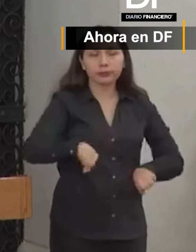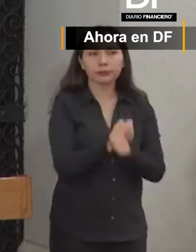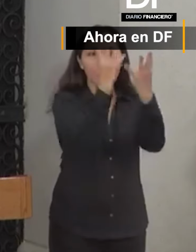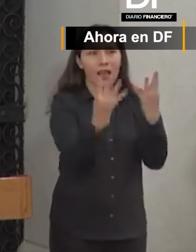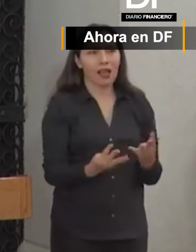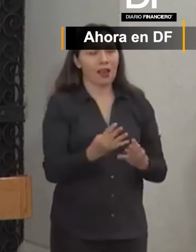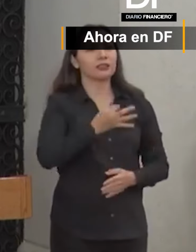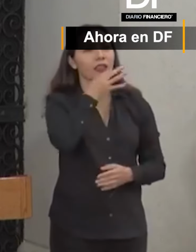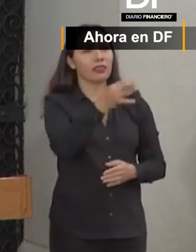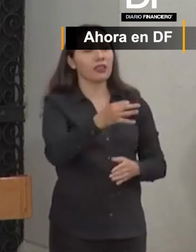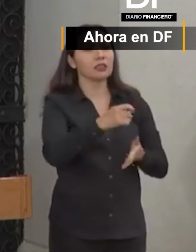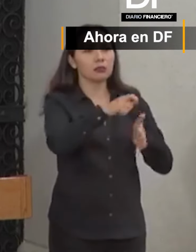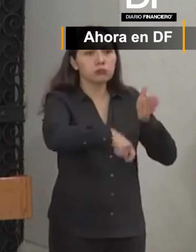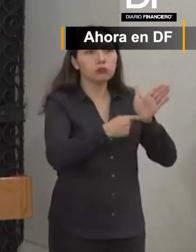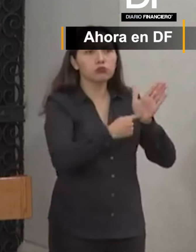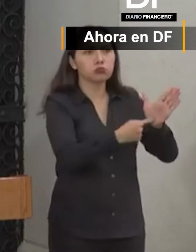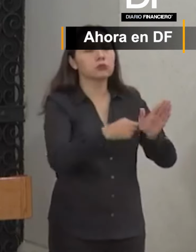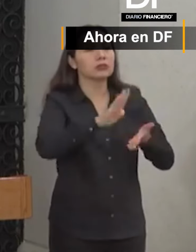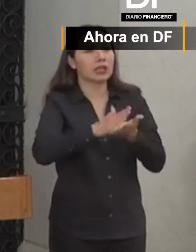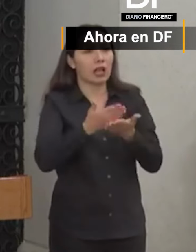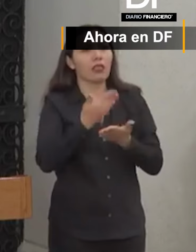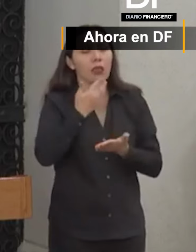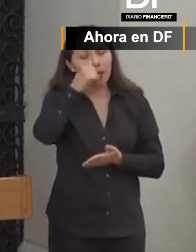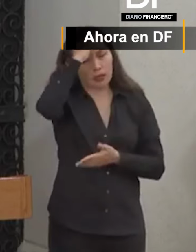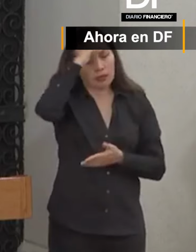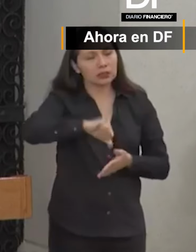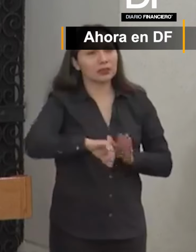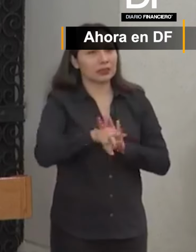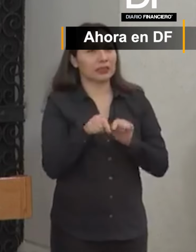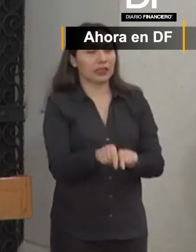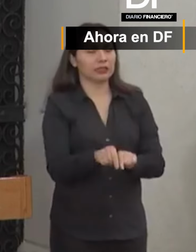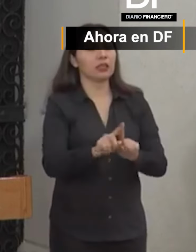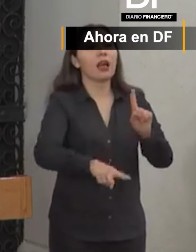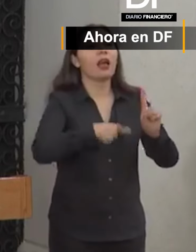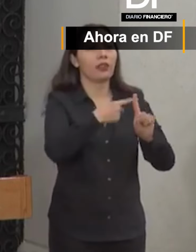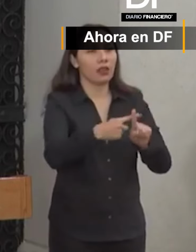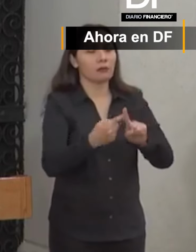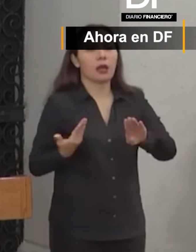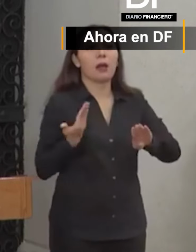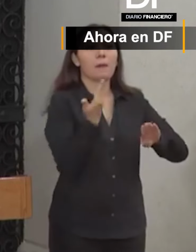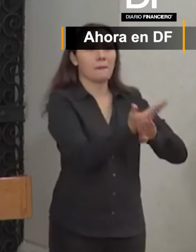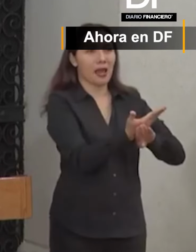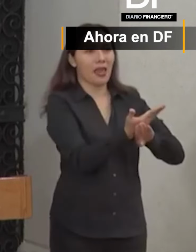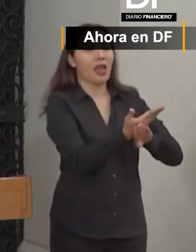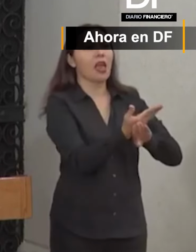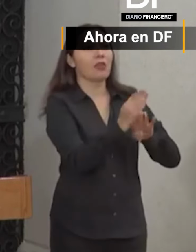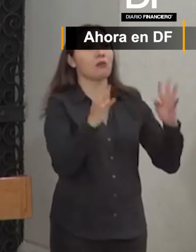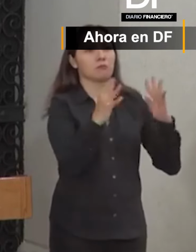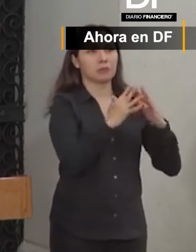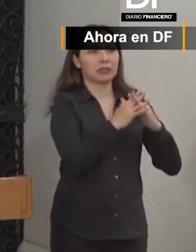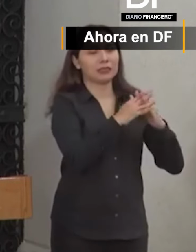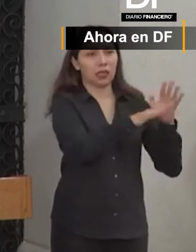que establecen el Código Sanitario y el Código Penal. Además, hemos solicitado a nuestras Fuerzas